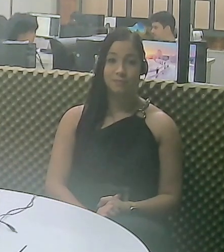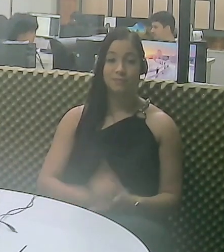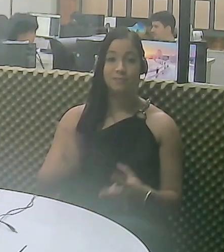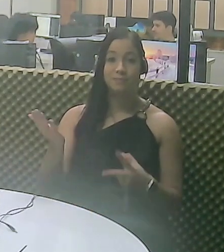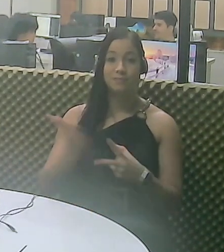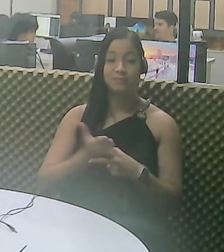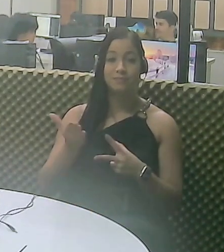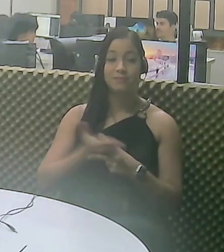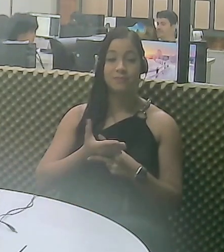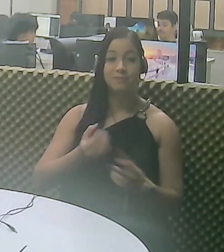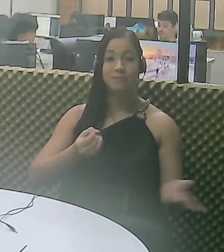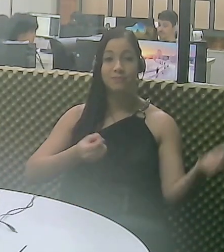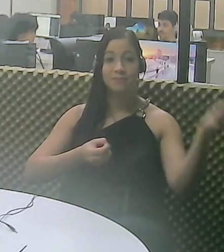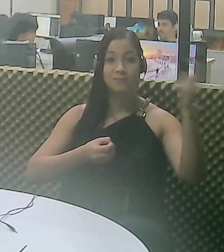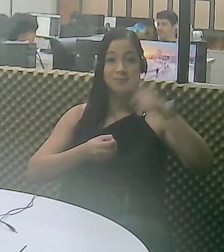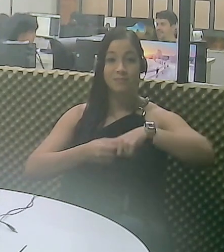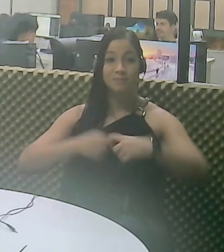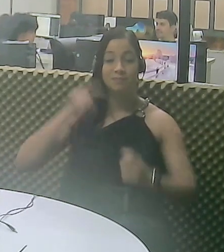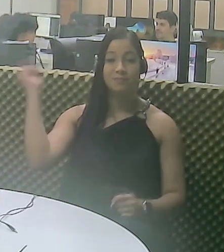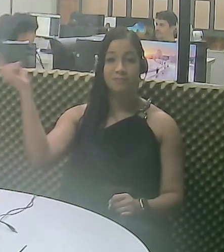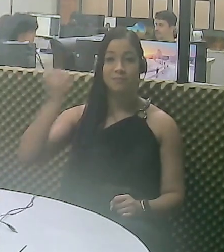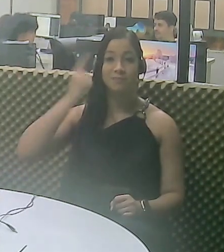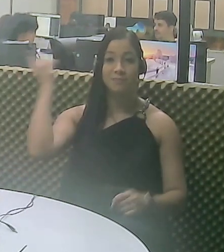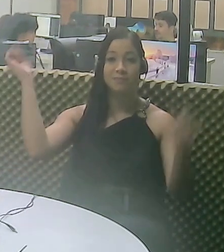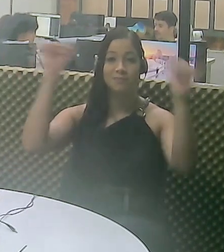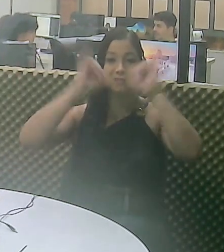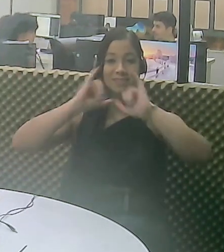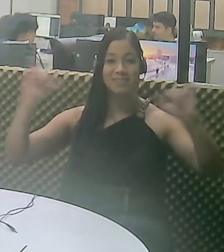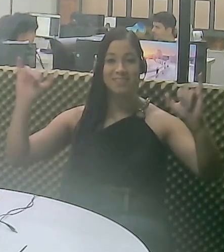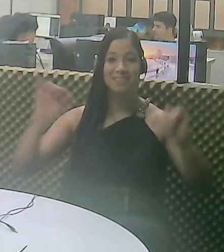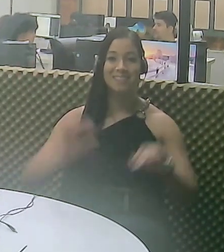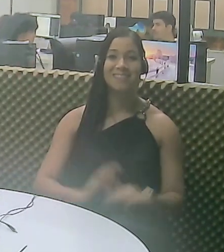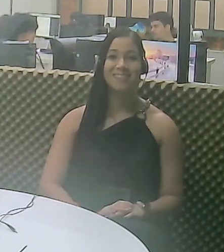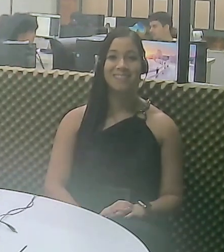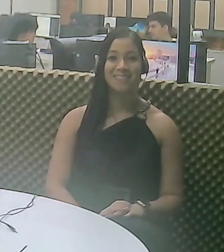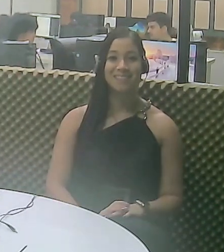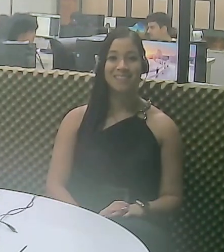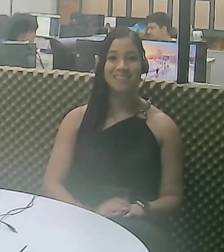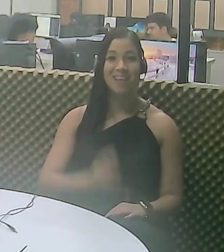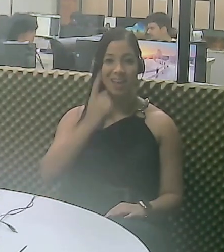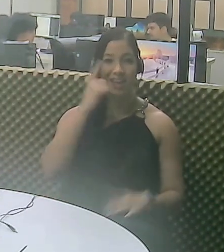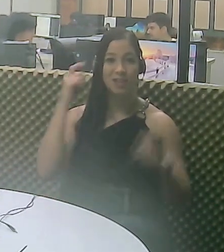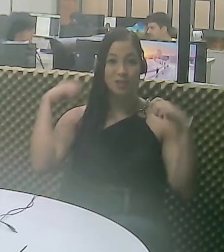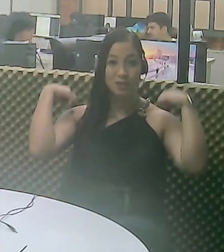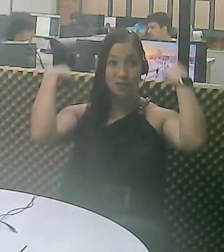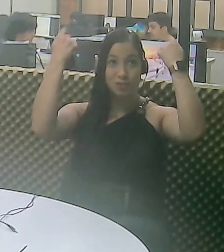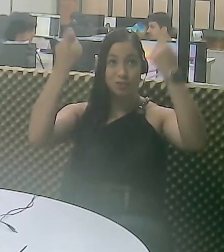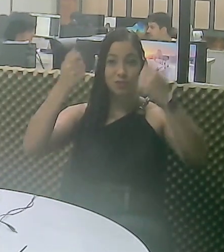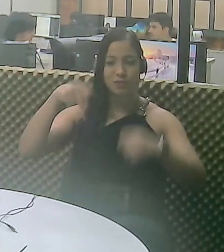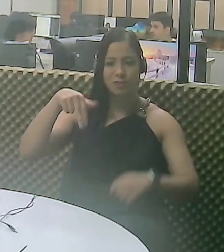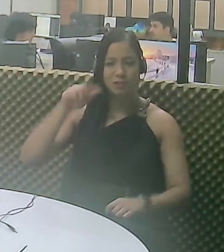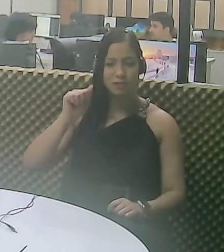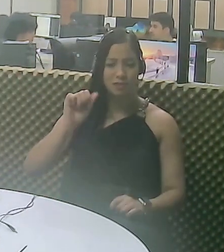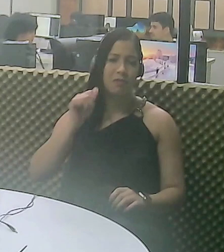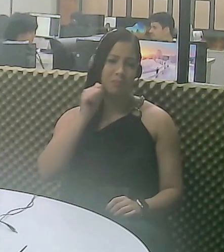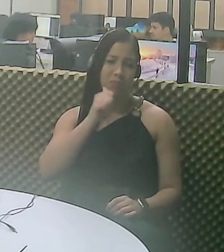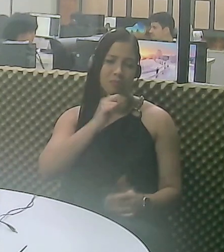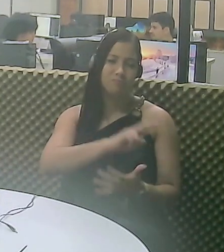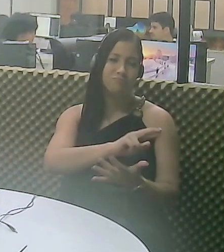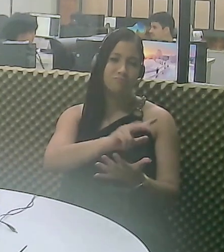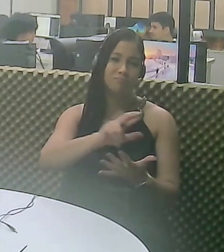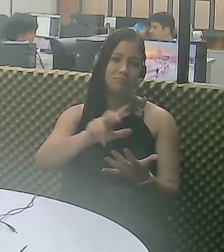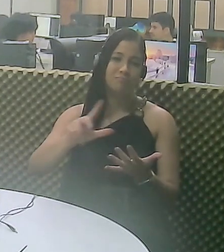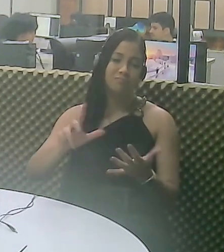Vamos agora a um breve intervalo e na volta tem giro de notícias. Essa é a capa de chuva da Ana, mas podia ser da Cláudia,